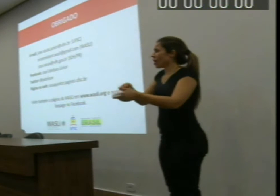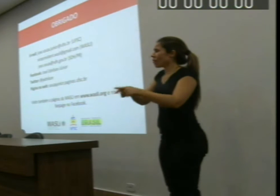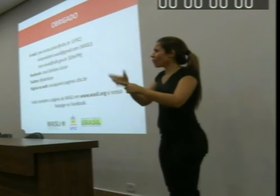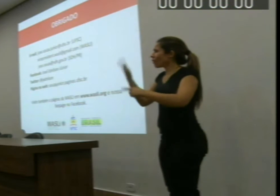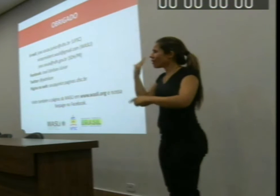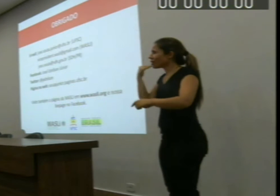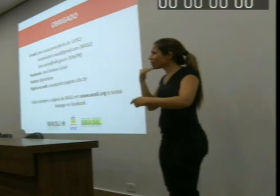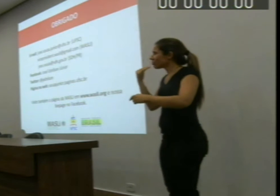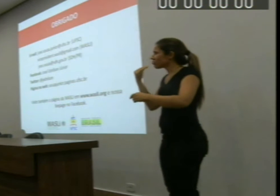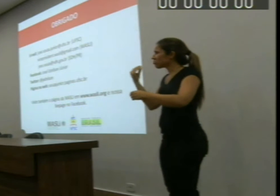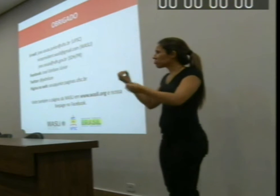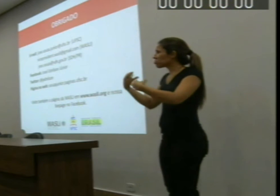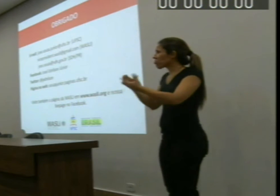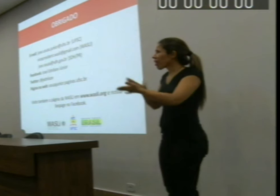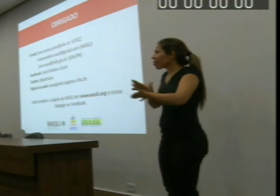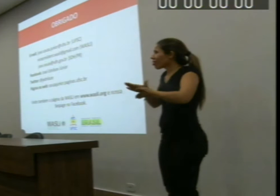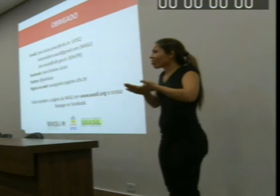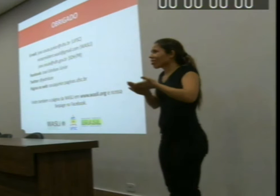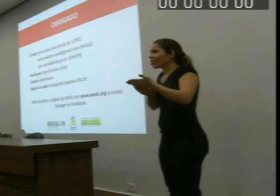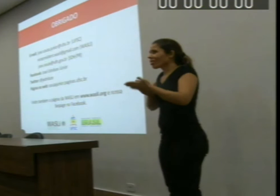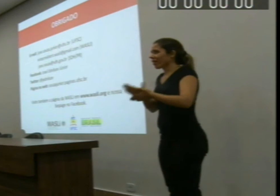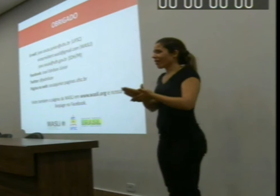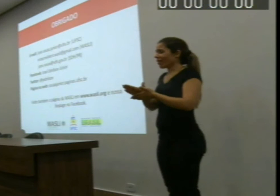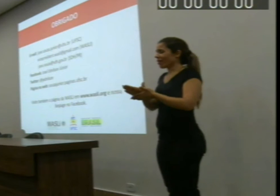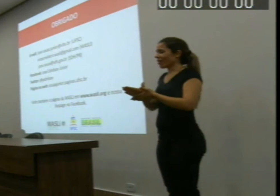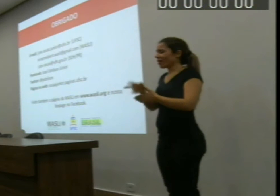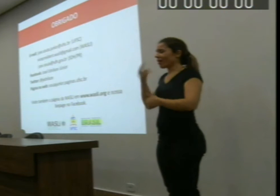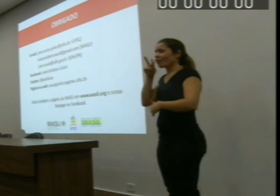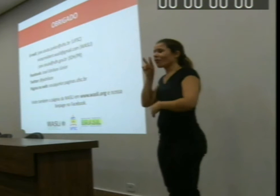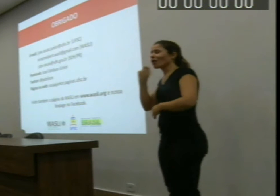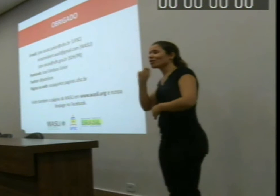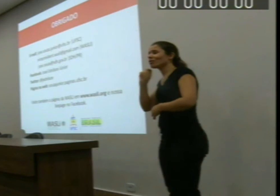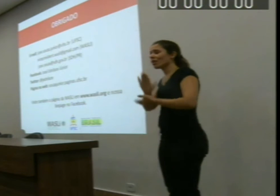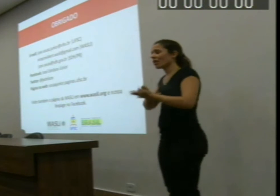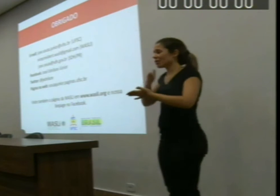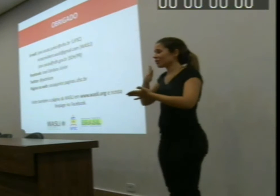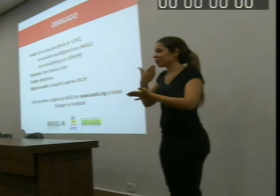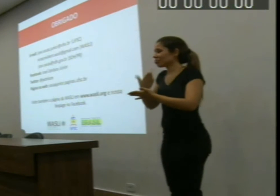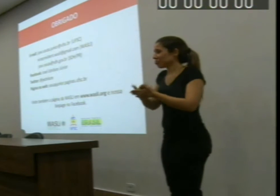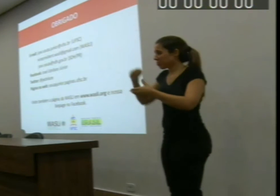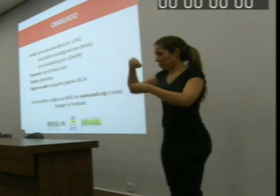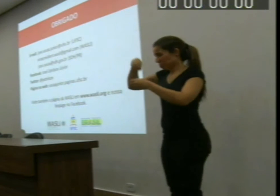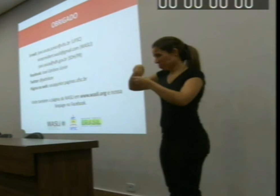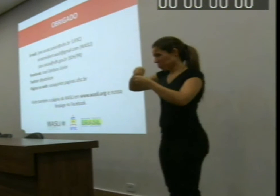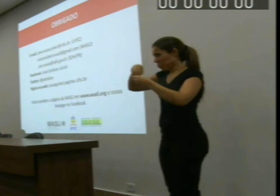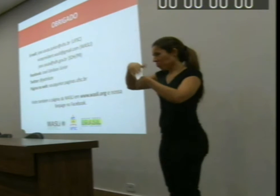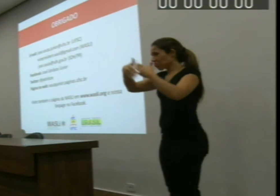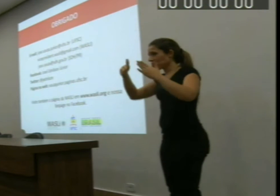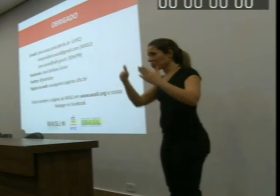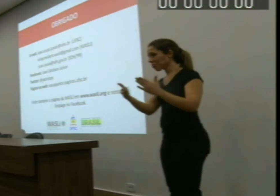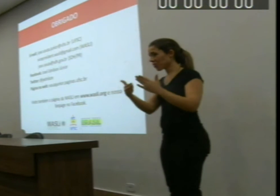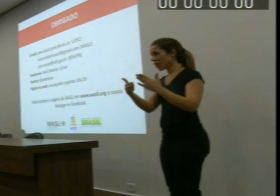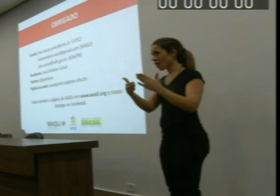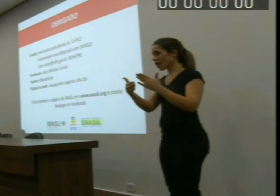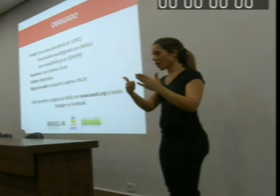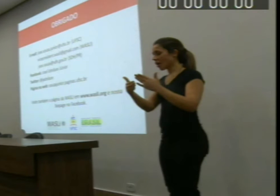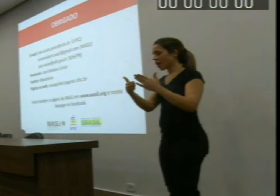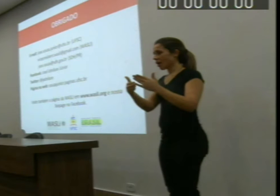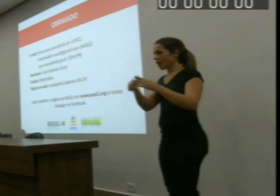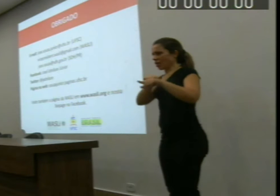vê a negligência de muitos intérpretes dentro da própria sala de aula não não ser comprometido com o